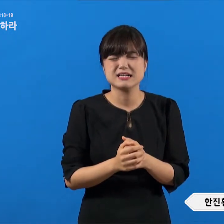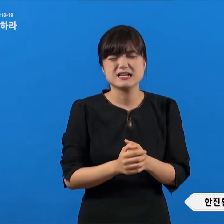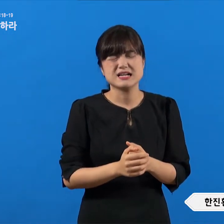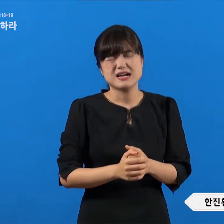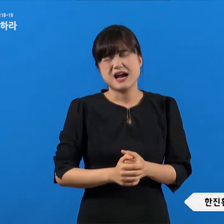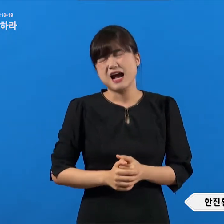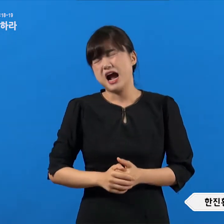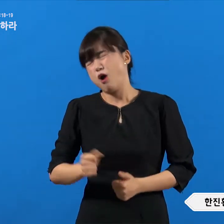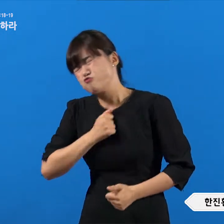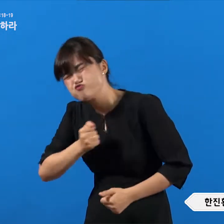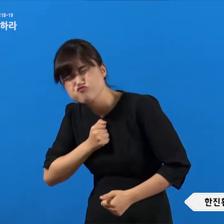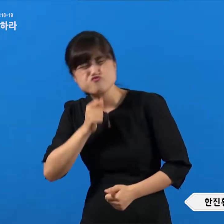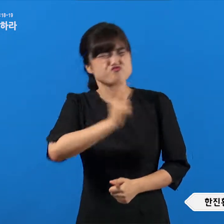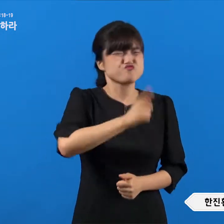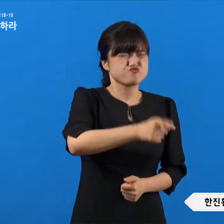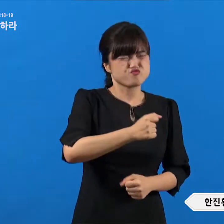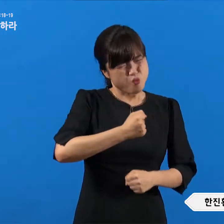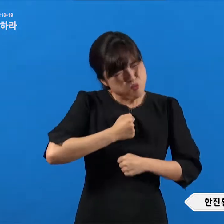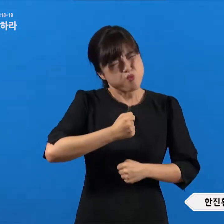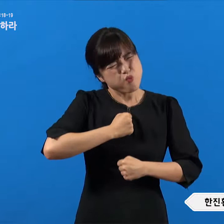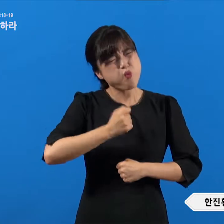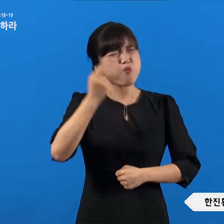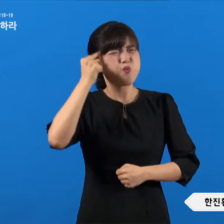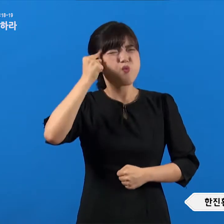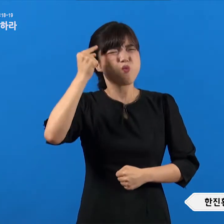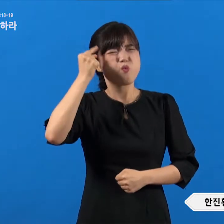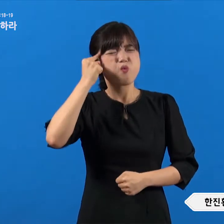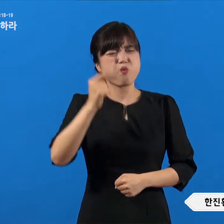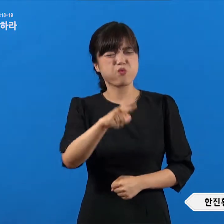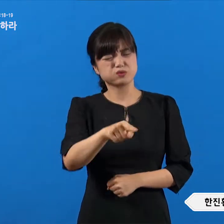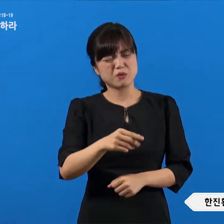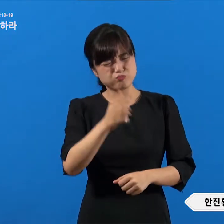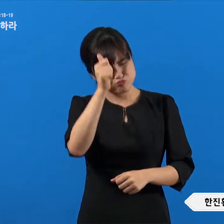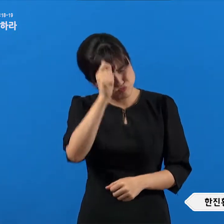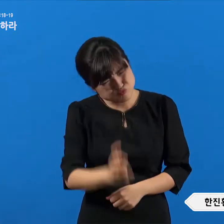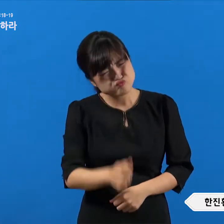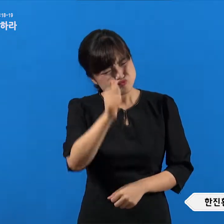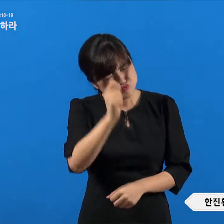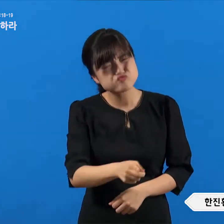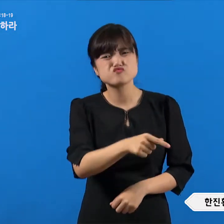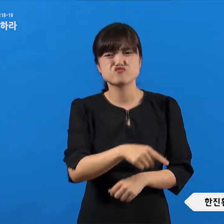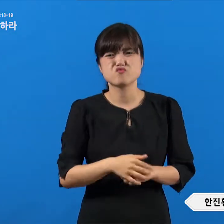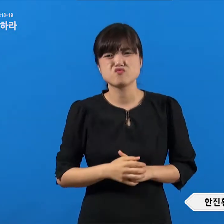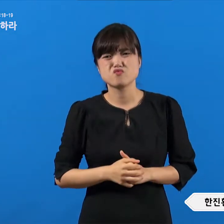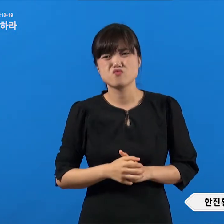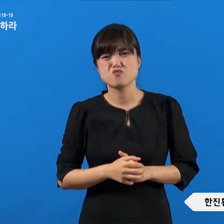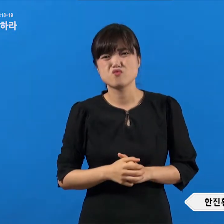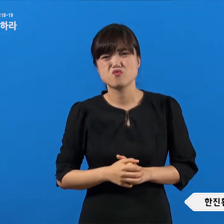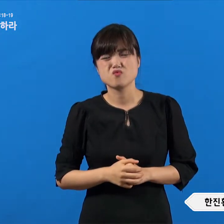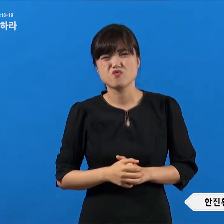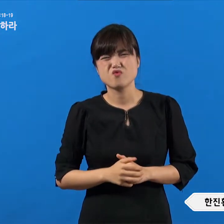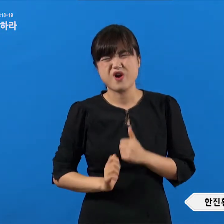아, 미치겠네. 좀 조심하지. 당신 지금 도대체 몇 번째 사고 내는 거야?